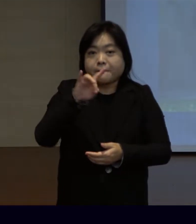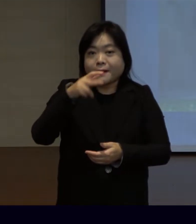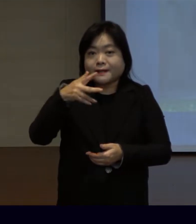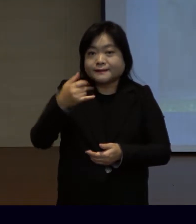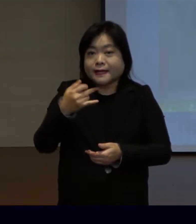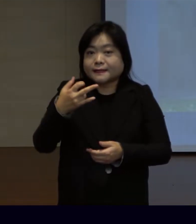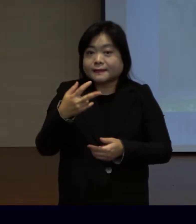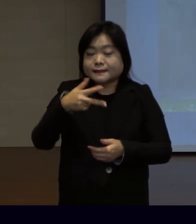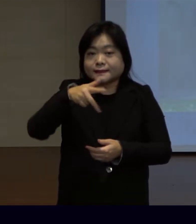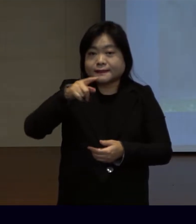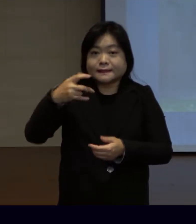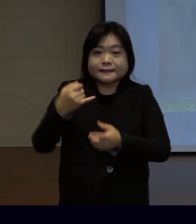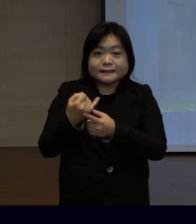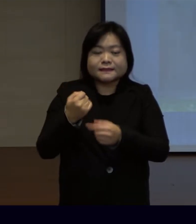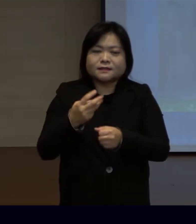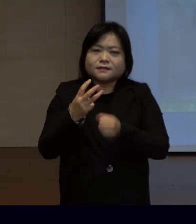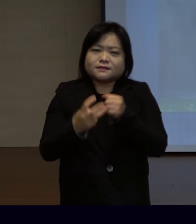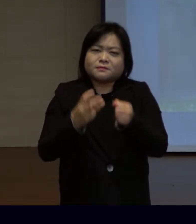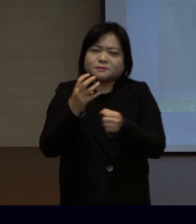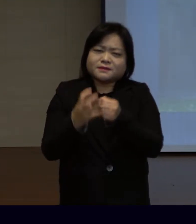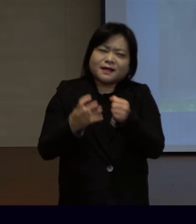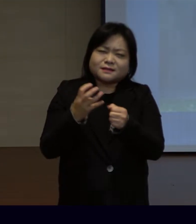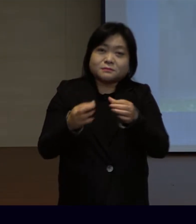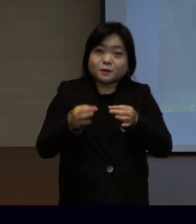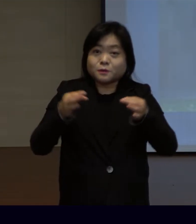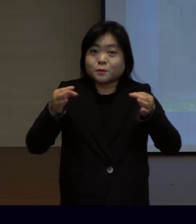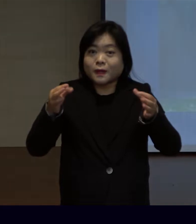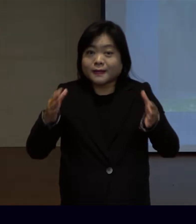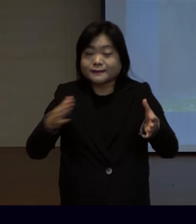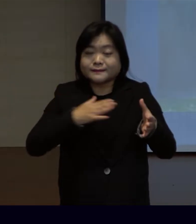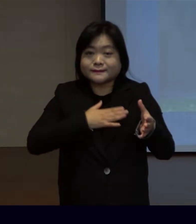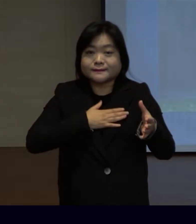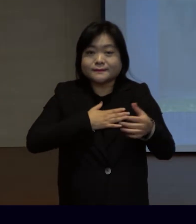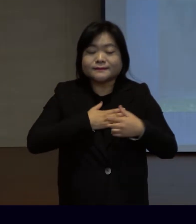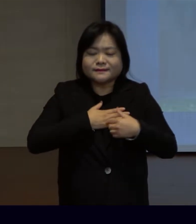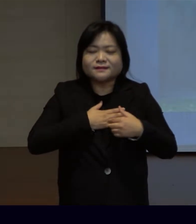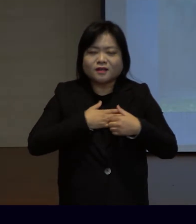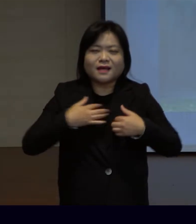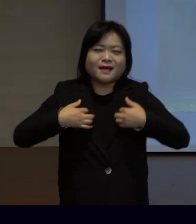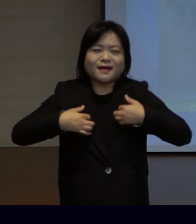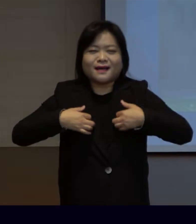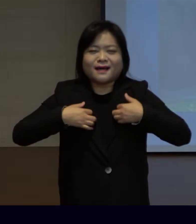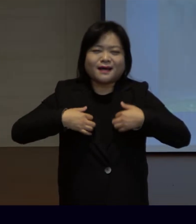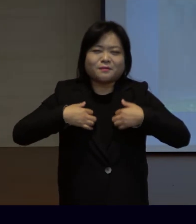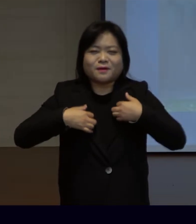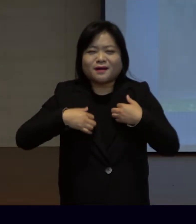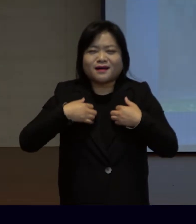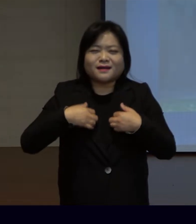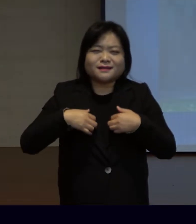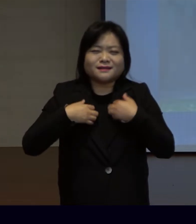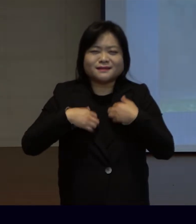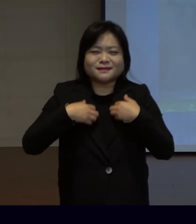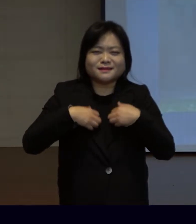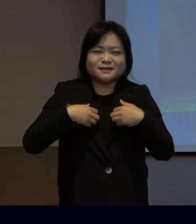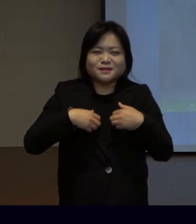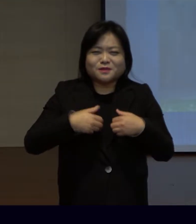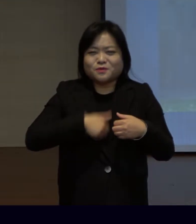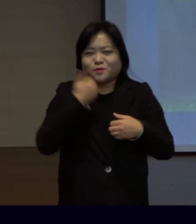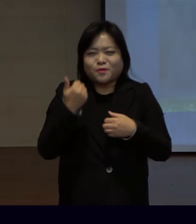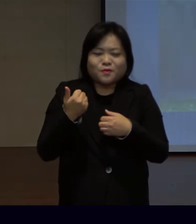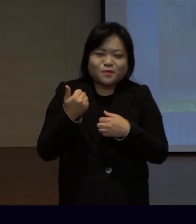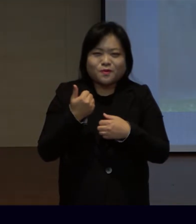발자크는 저에게는 30년, 40년 동안의 저를 희노애락을 주었던 작가이지만 여러분들에게는